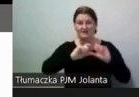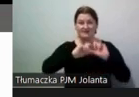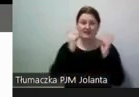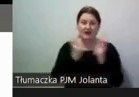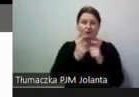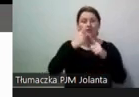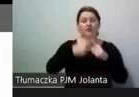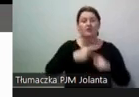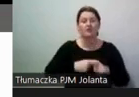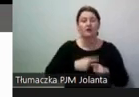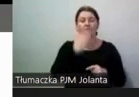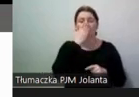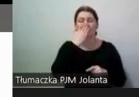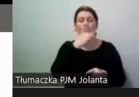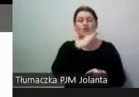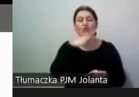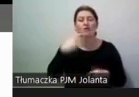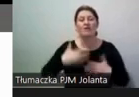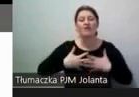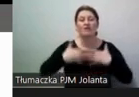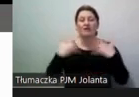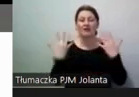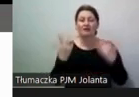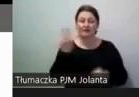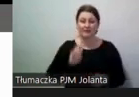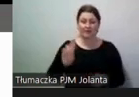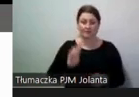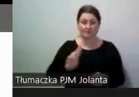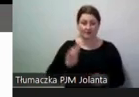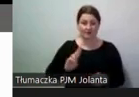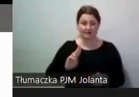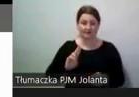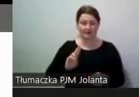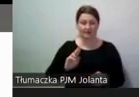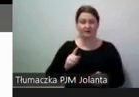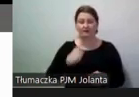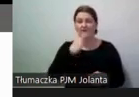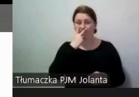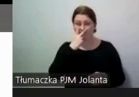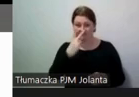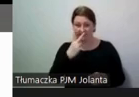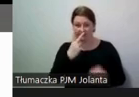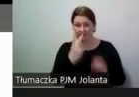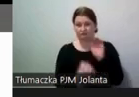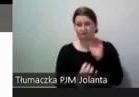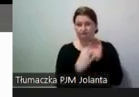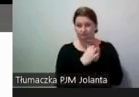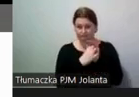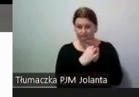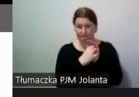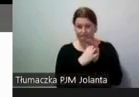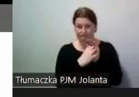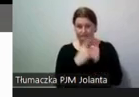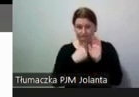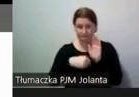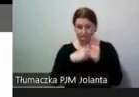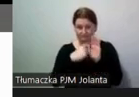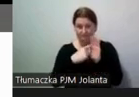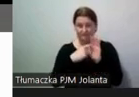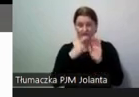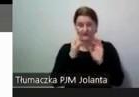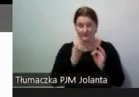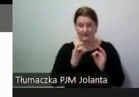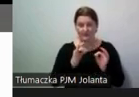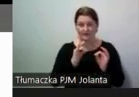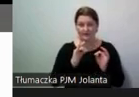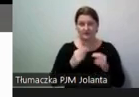testu jest jasno-niebieska, co też jest podkreślone za pomocą logotypu tego testu. I puszczam